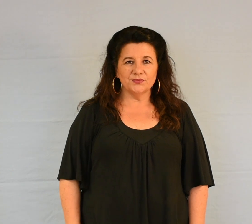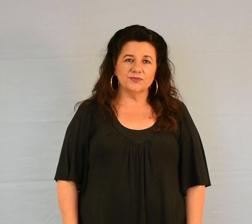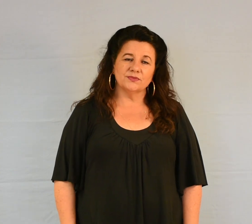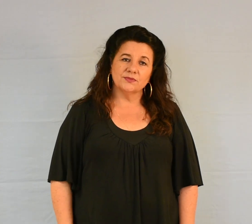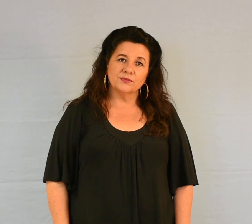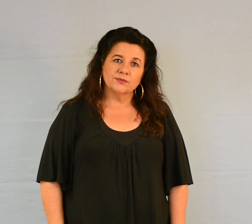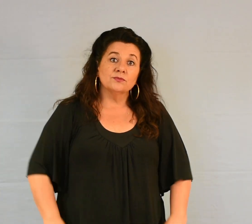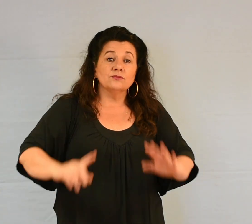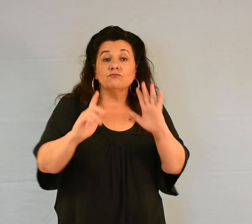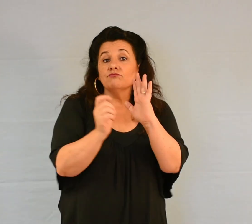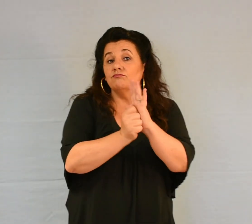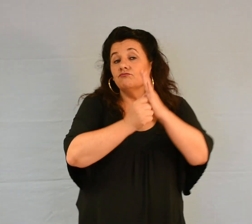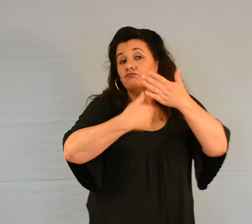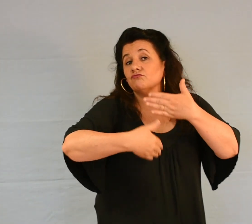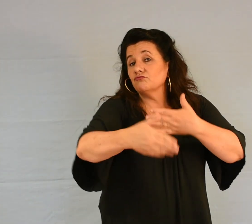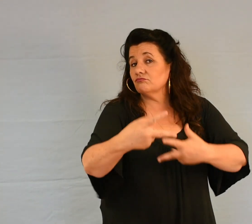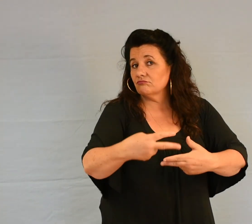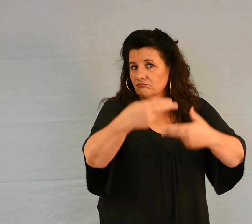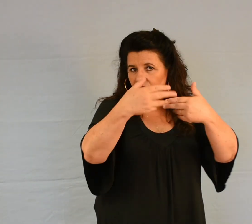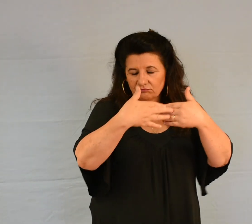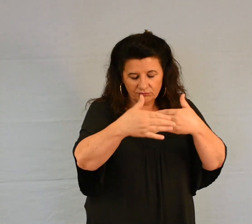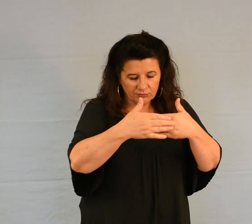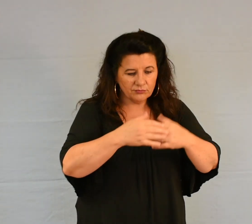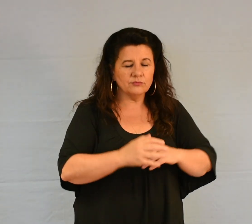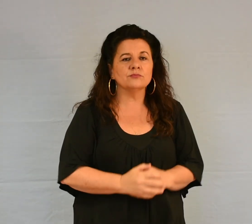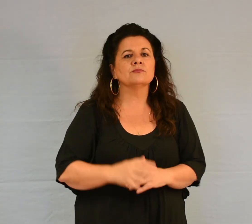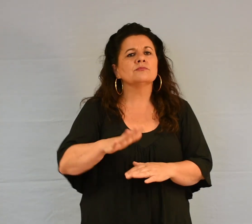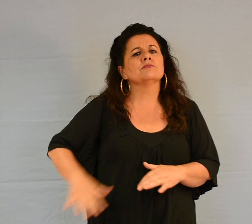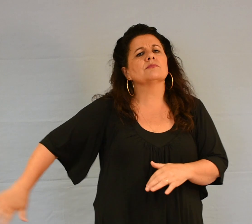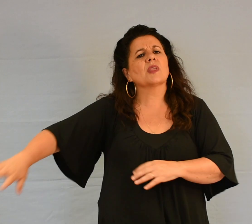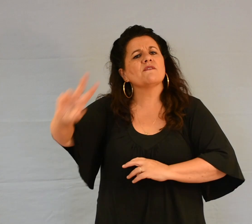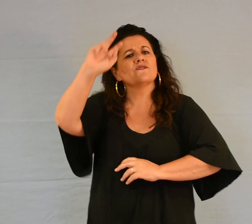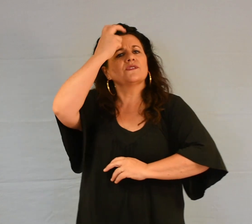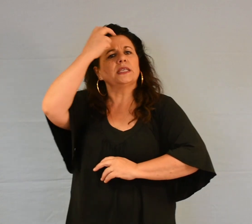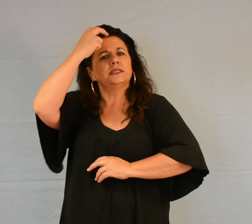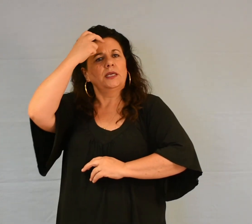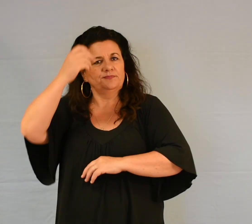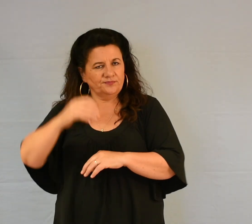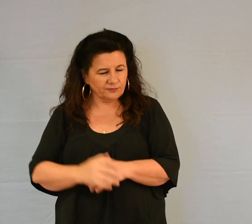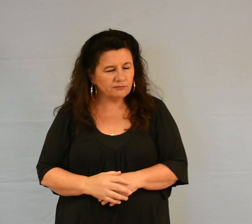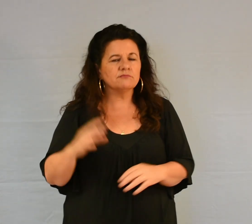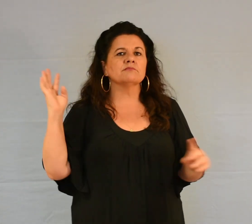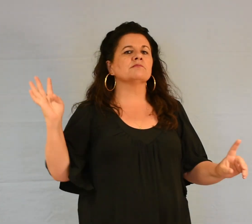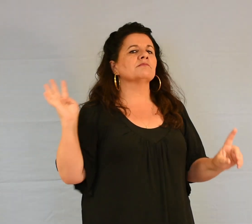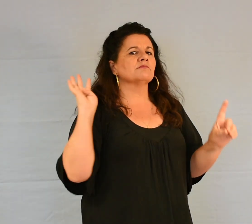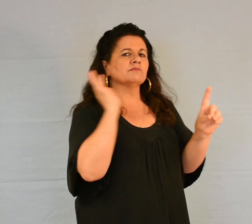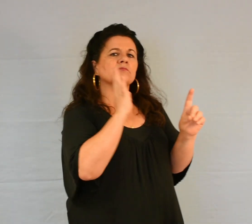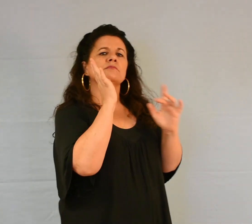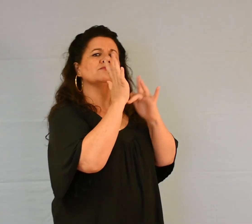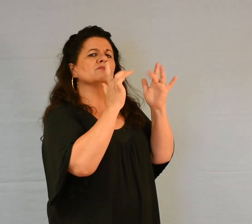En ce temps-là, des pharisiens abordèrent Jésus, et pour le mettre à l'épreuve, ils lui